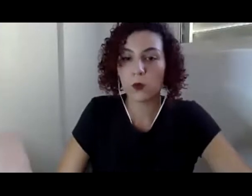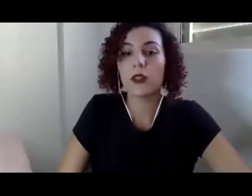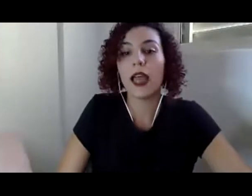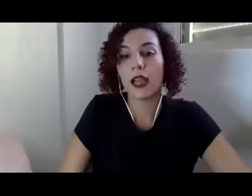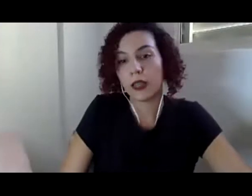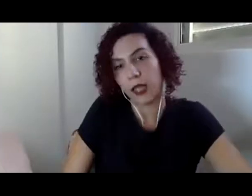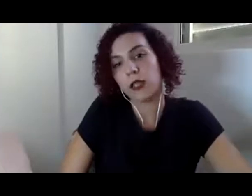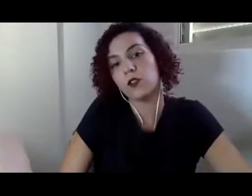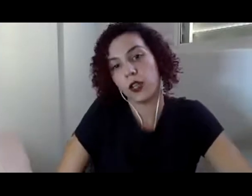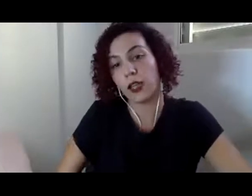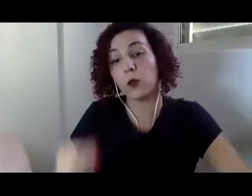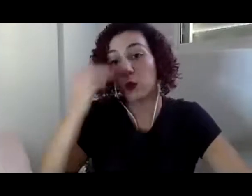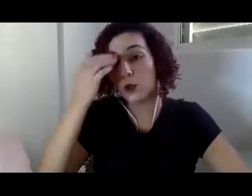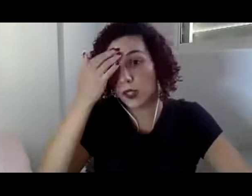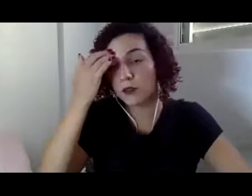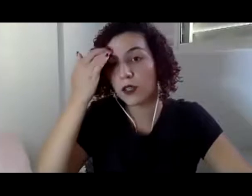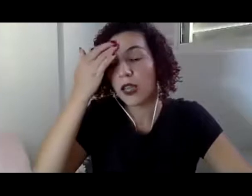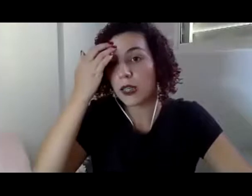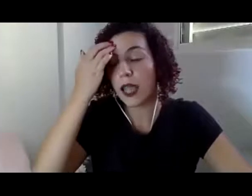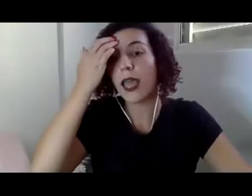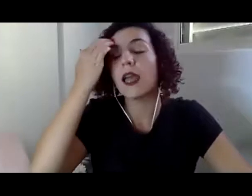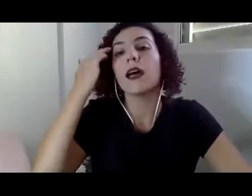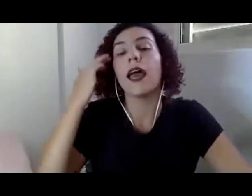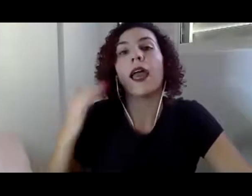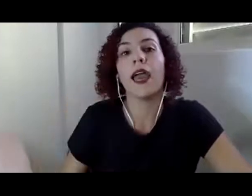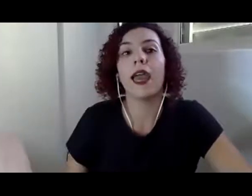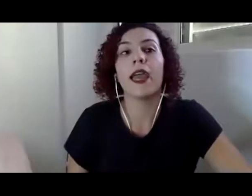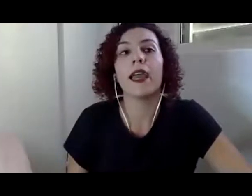pessoa surda ela tem direito, inclusive, né,